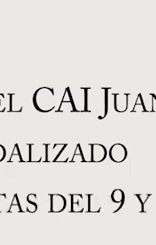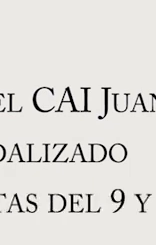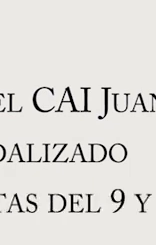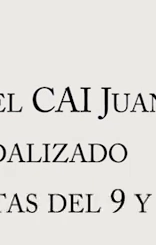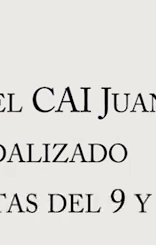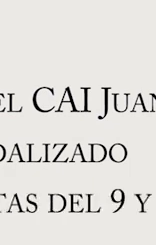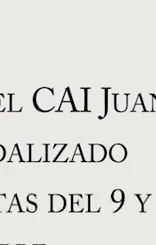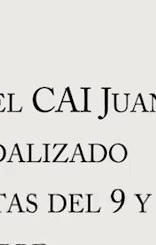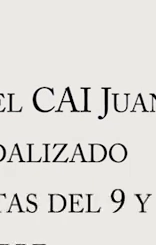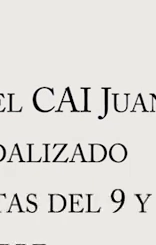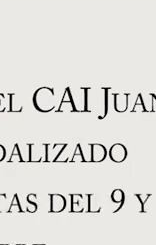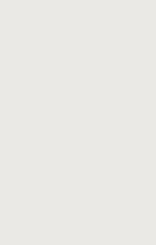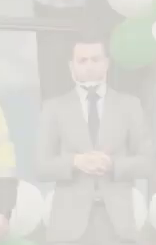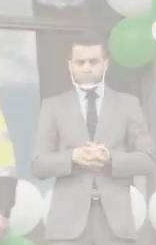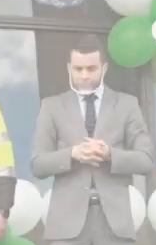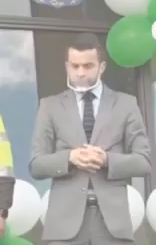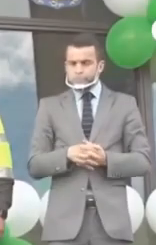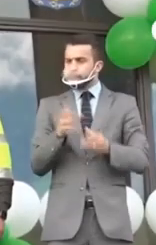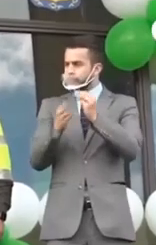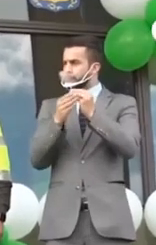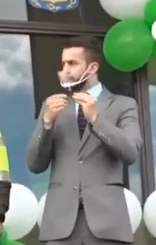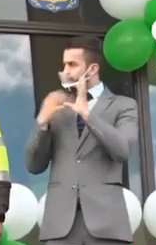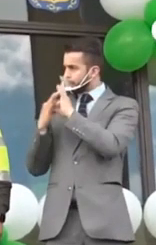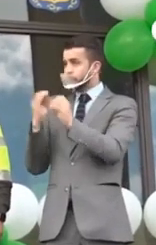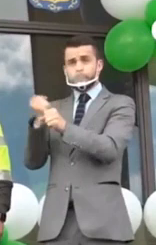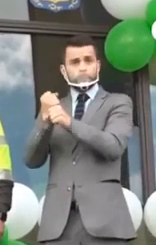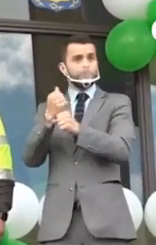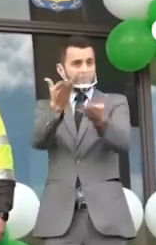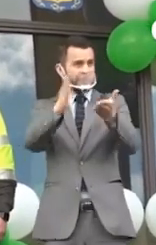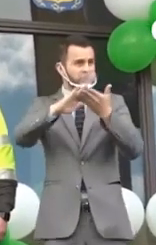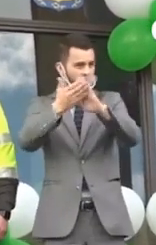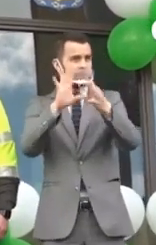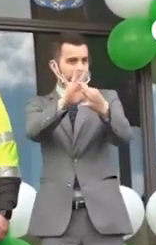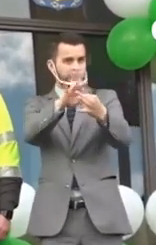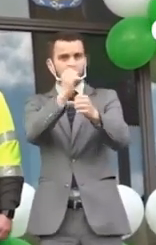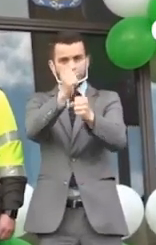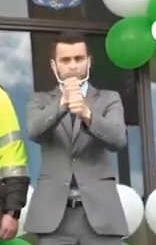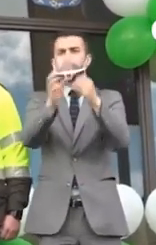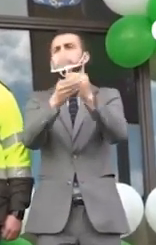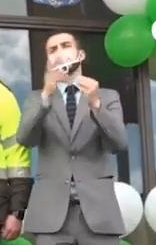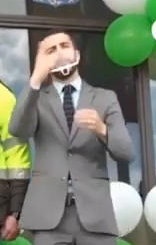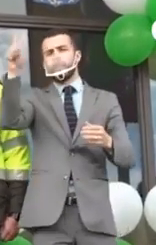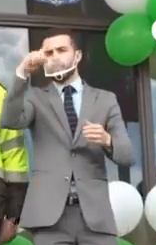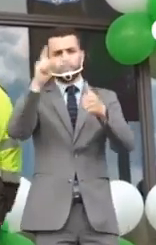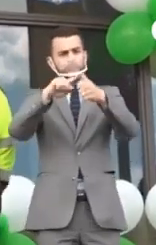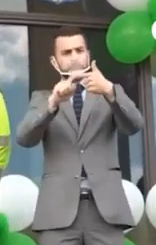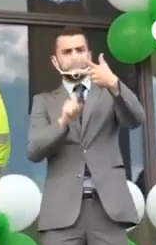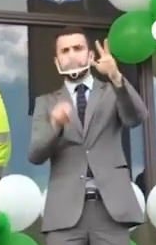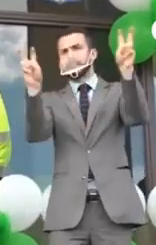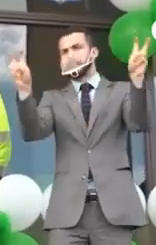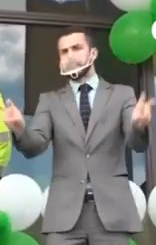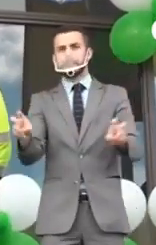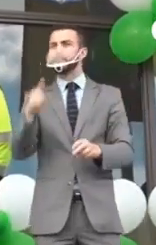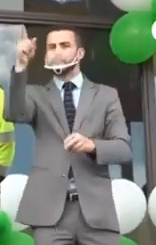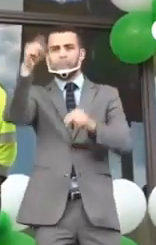9 y 10 de septiembre durante estos días y hubo acciones y movimientos en torno a sus instalaciones pero no son las señaladas